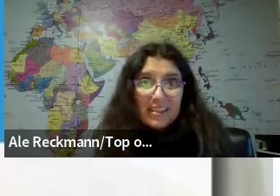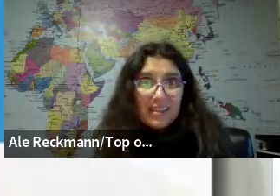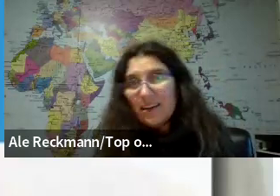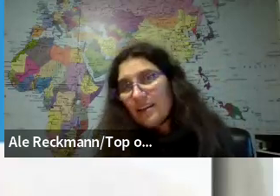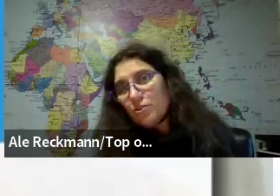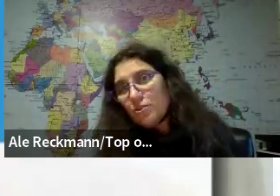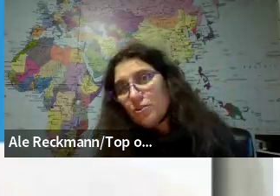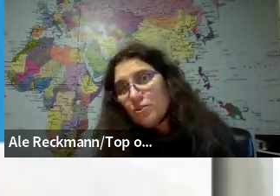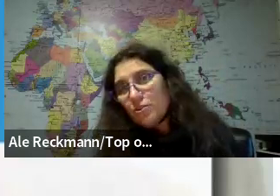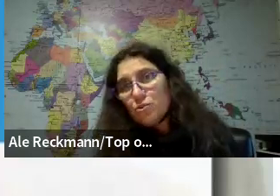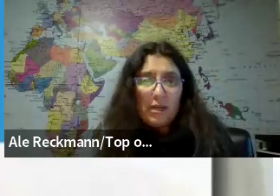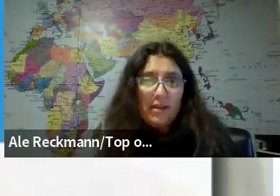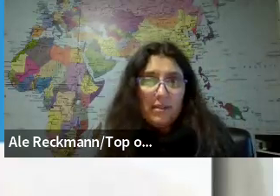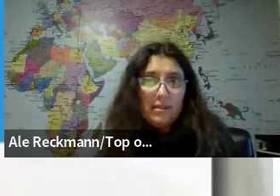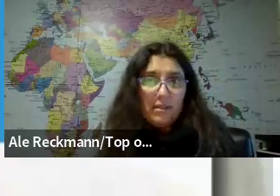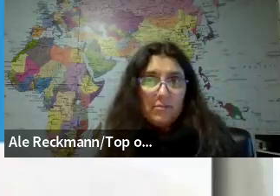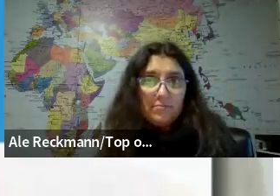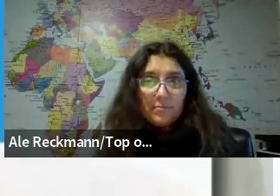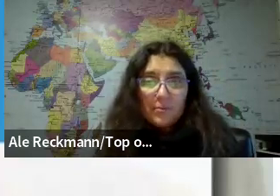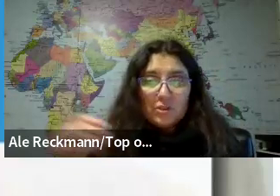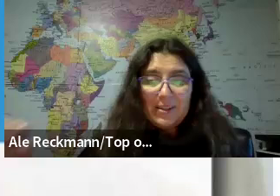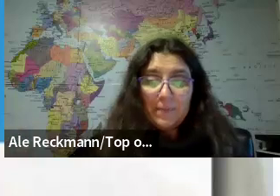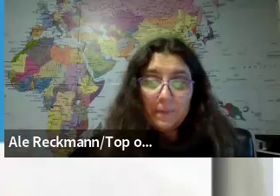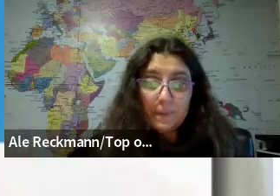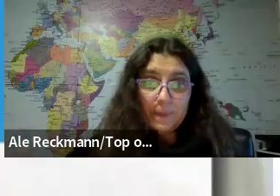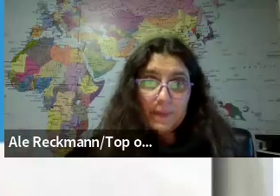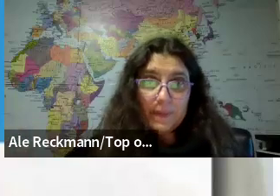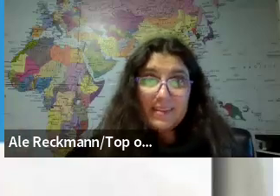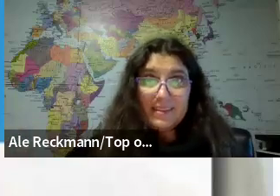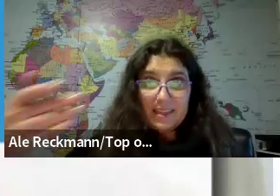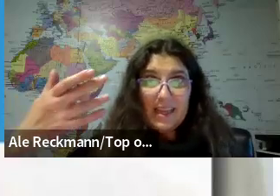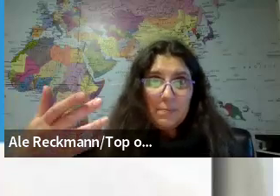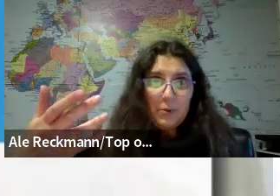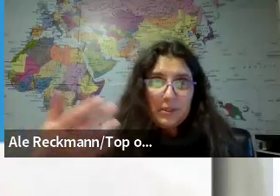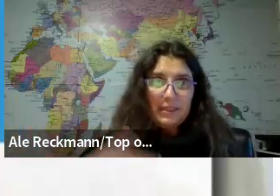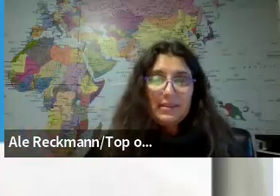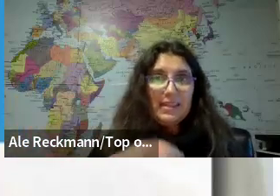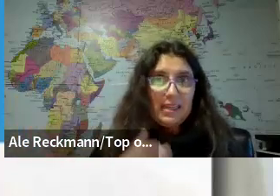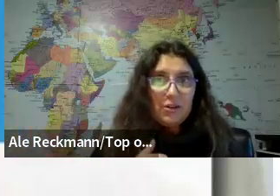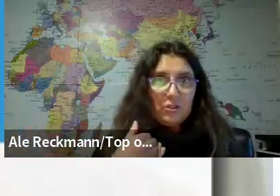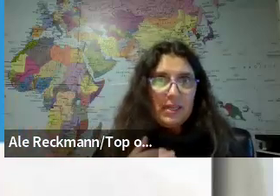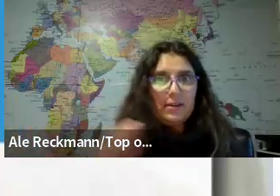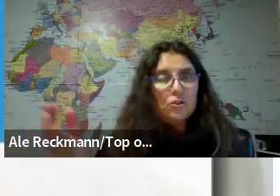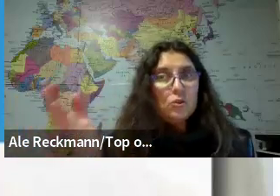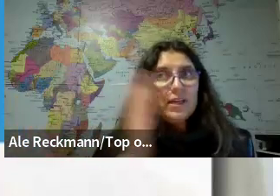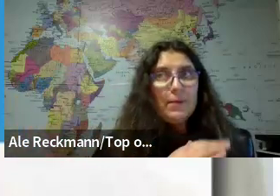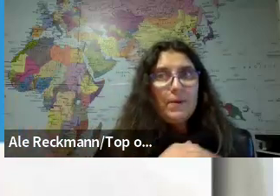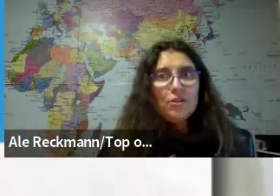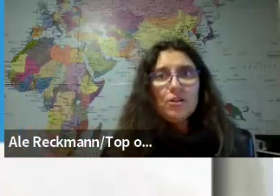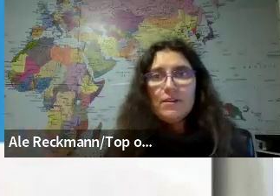que va a estar trabajando solo o sola. Entonces, es importante de considerar. Dudas respecto de lo